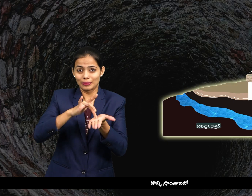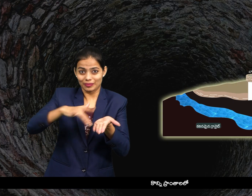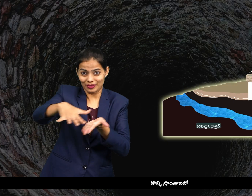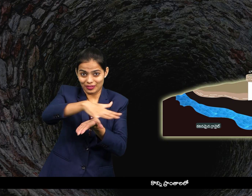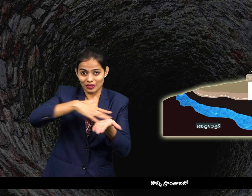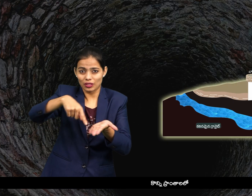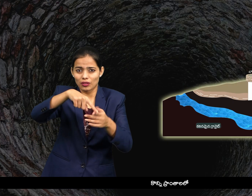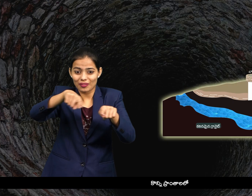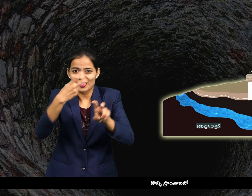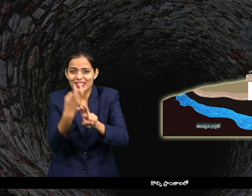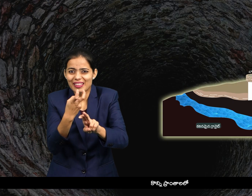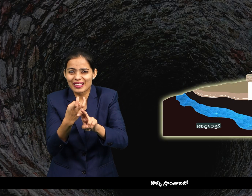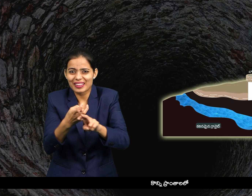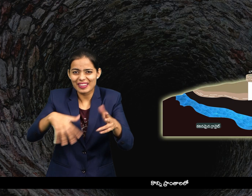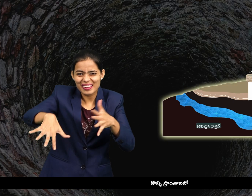కొన్ని ప్రాంతాలలో